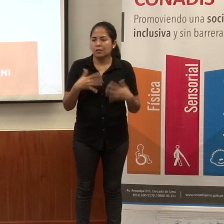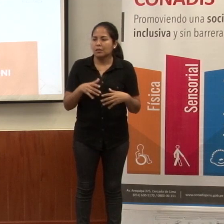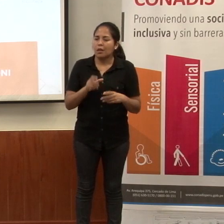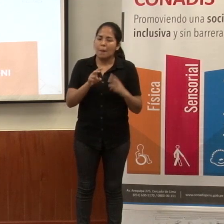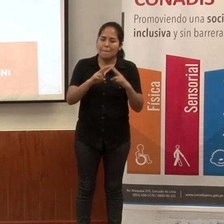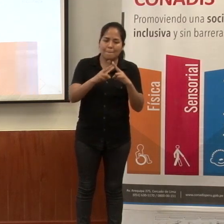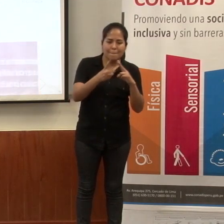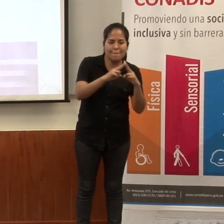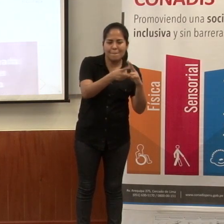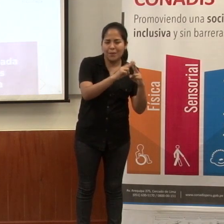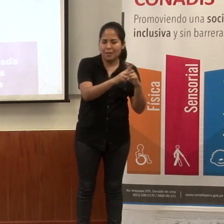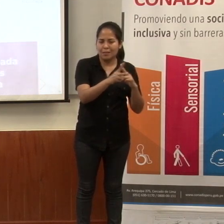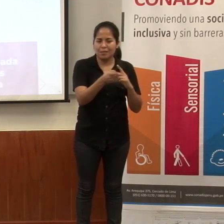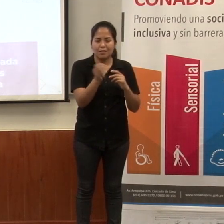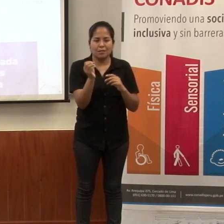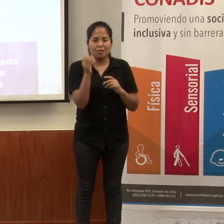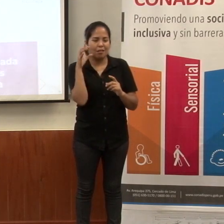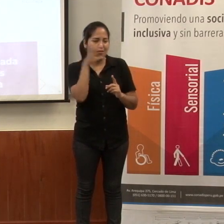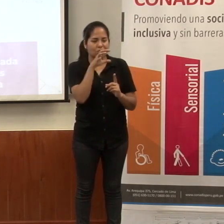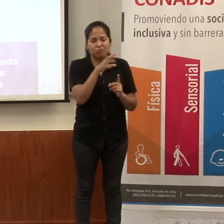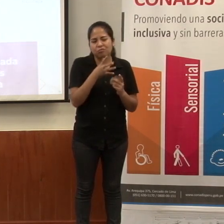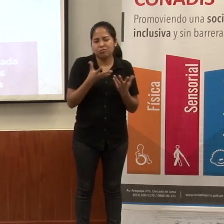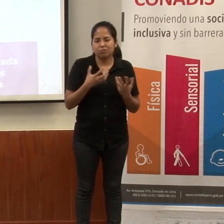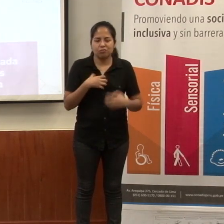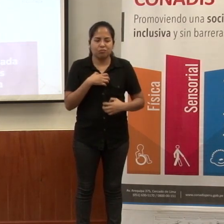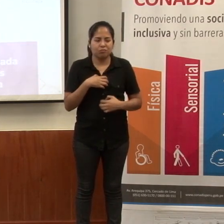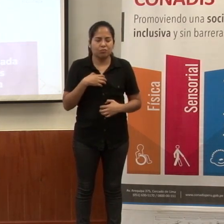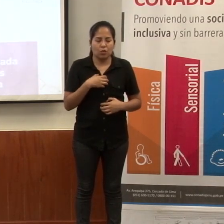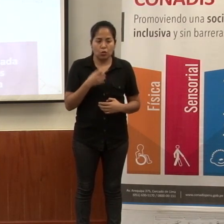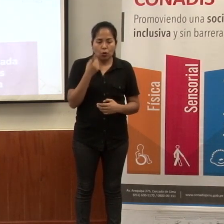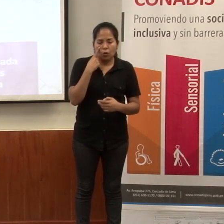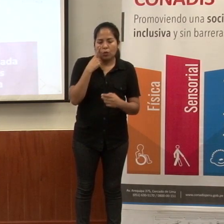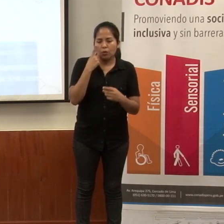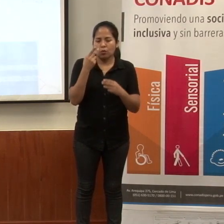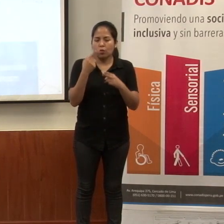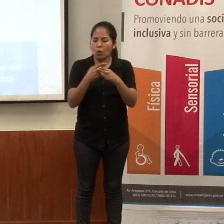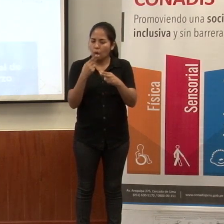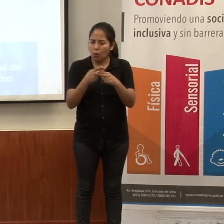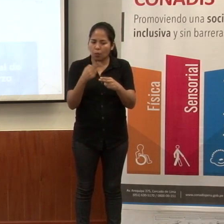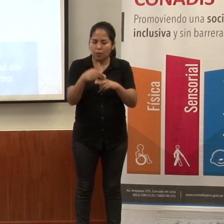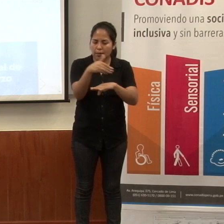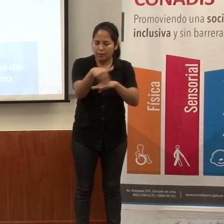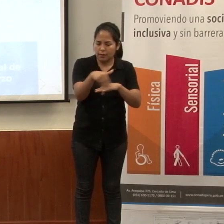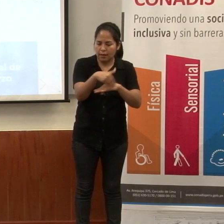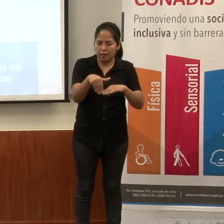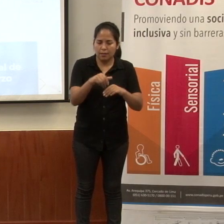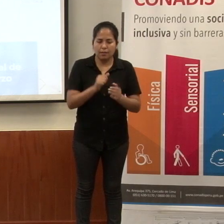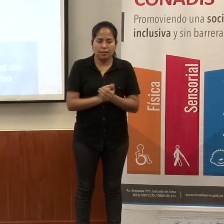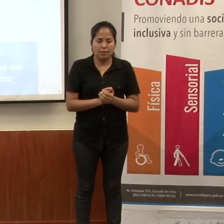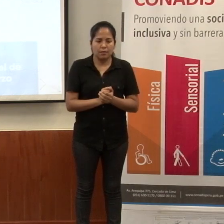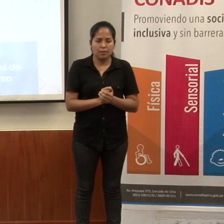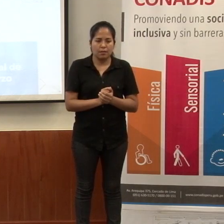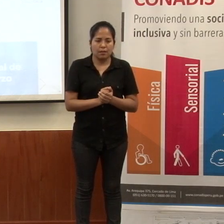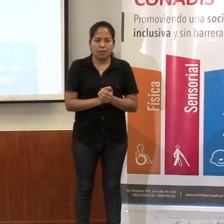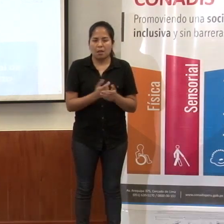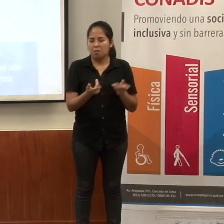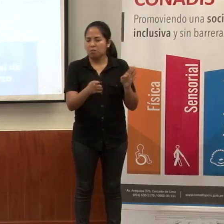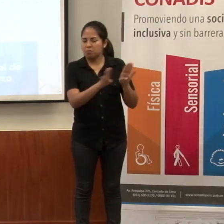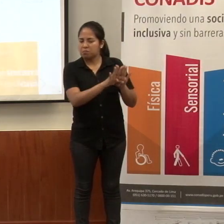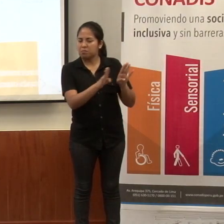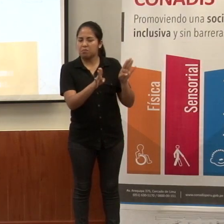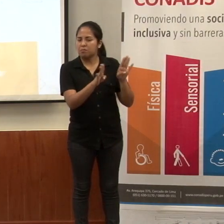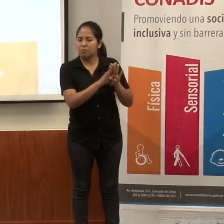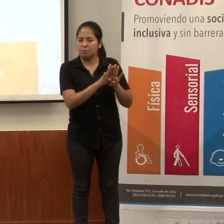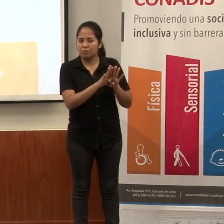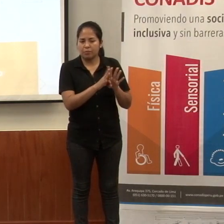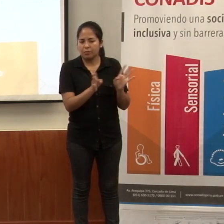vecinos y le puedo decir con dirección, nombres y apellidos que hay gente que no le cierra las puertas,